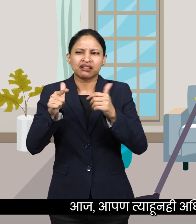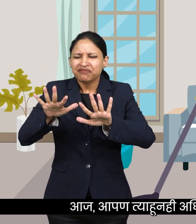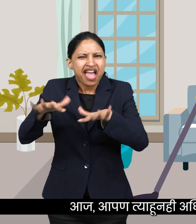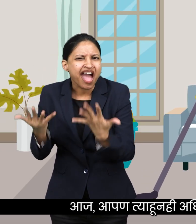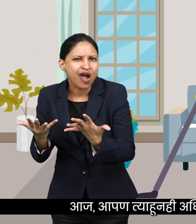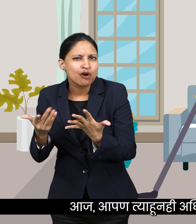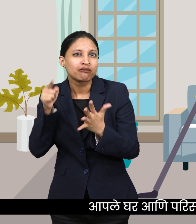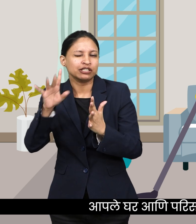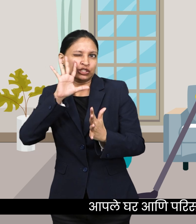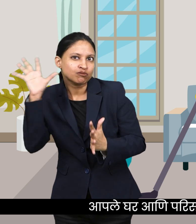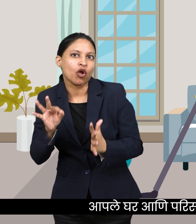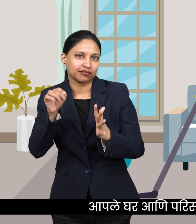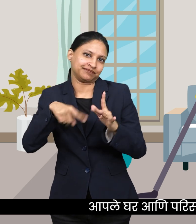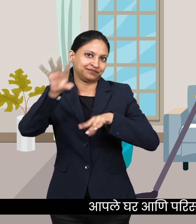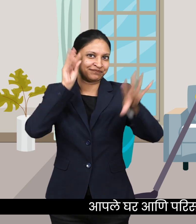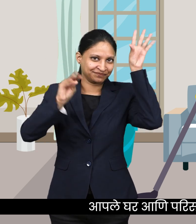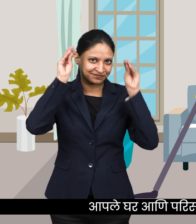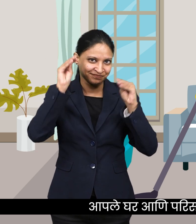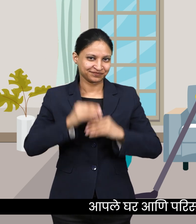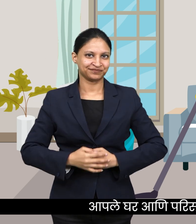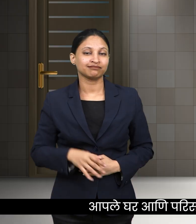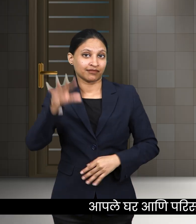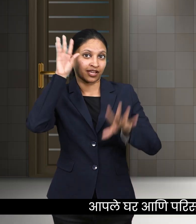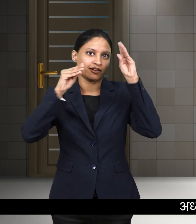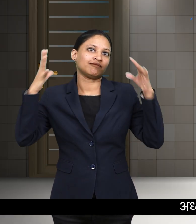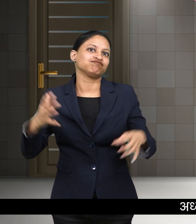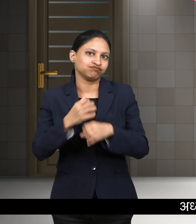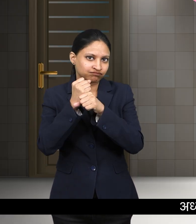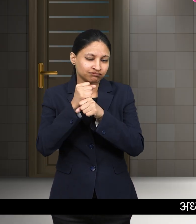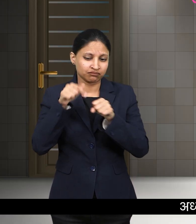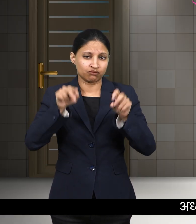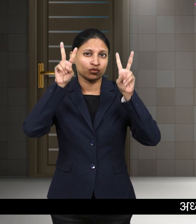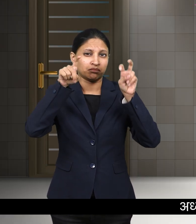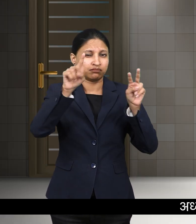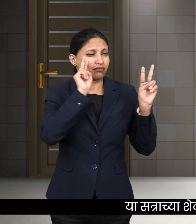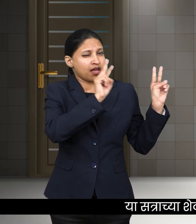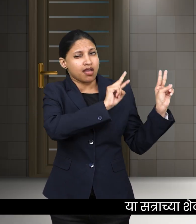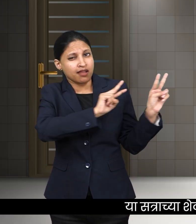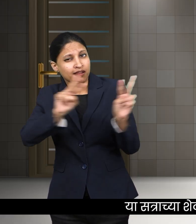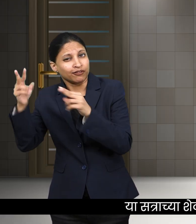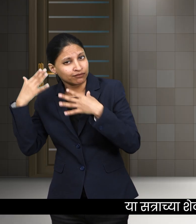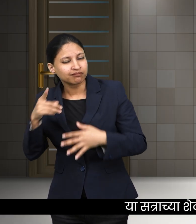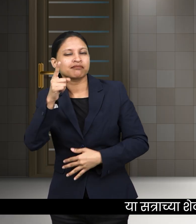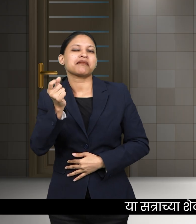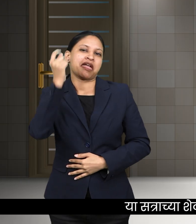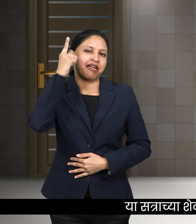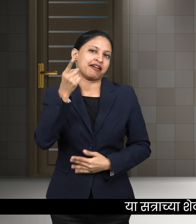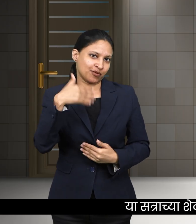शिकणार आहोत, आपले घर आणि परिसर. अध्ययन निष्पत्ती या सत्राच्या शेवटी